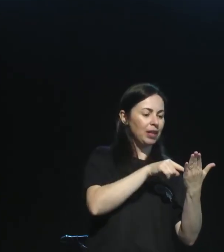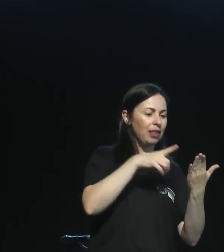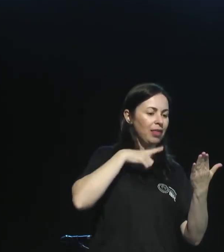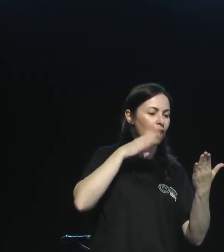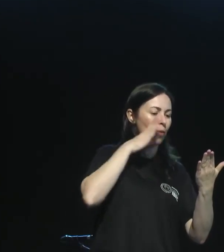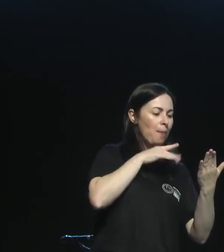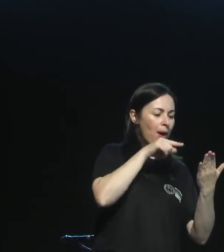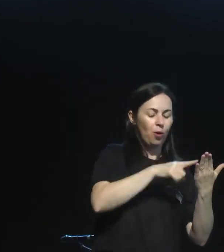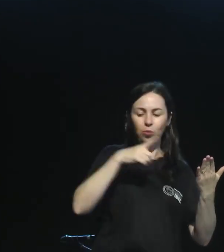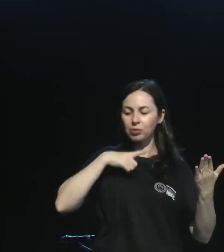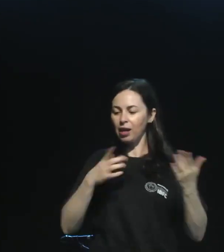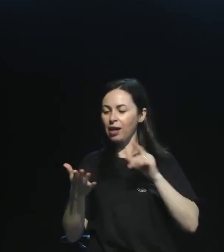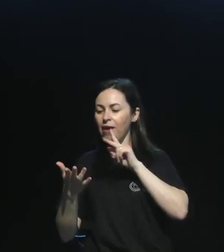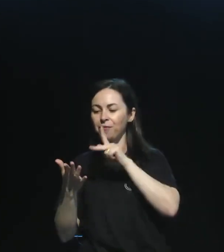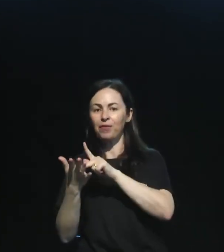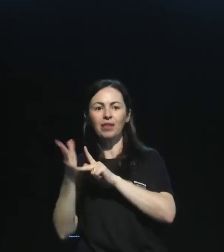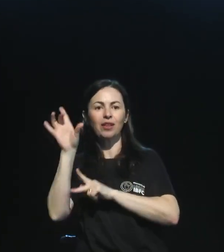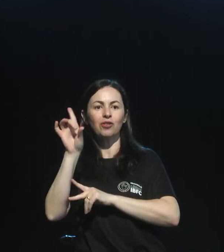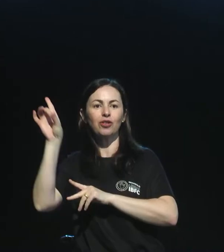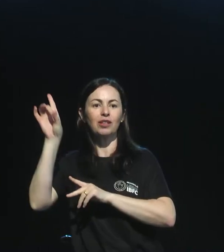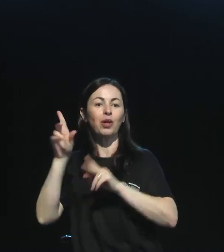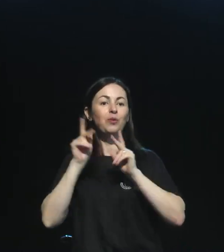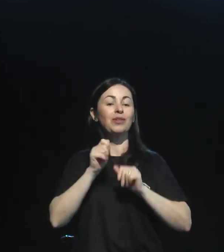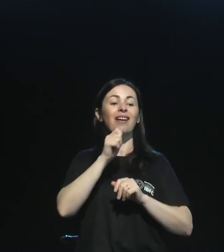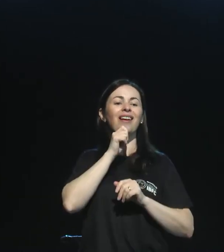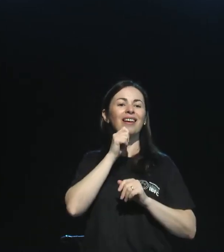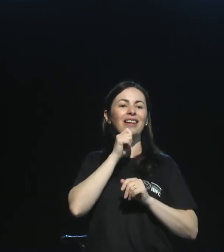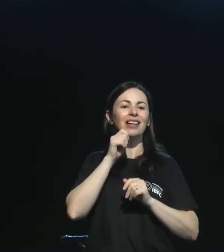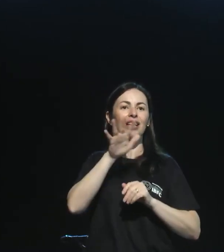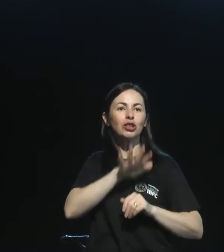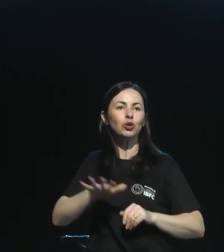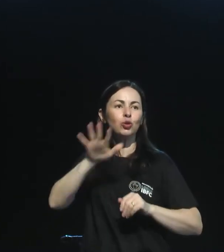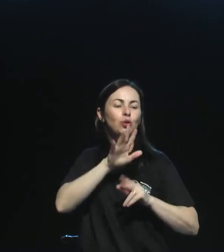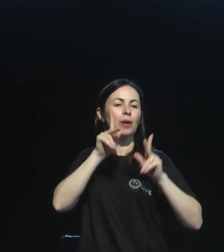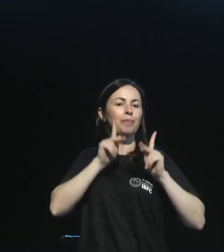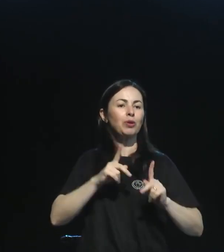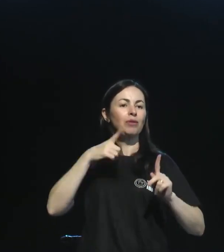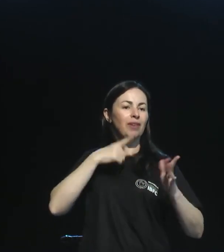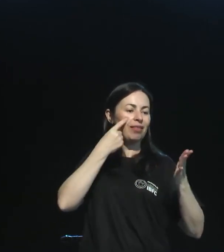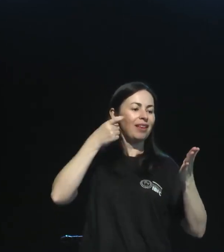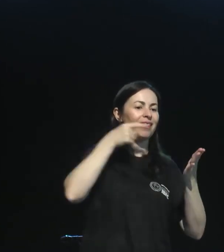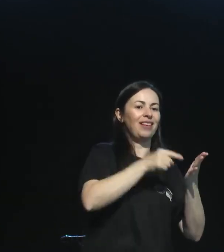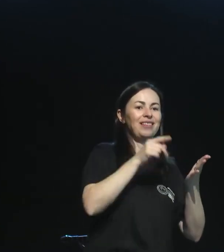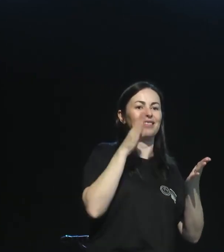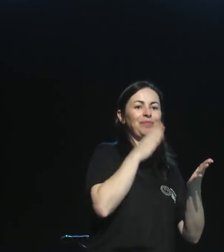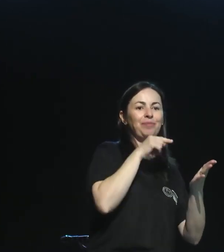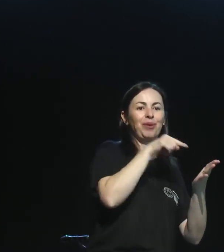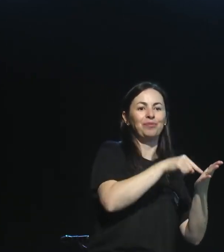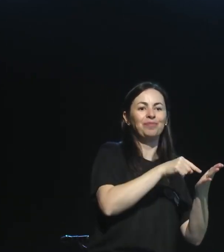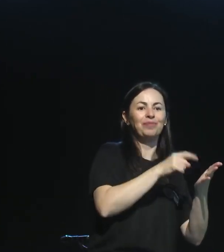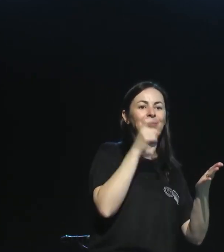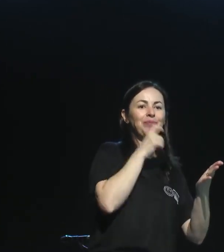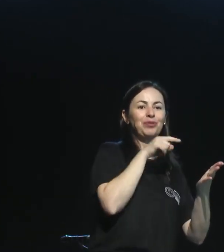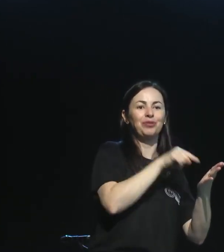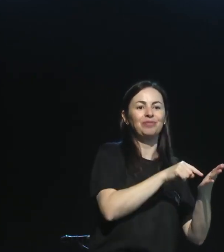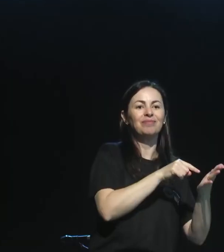Então você e eu precisamos nos voltar para a única verdade, a verdade